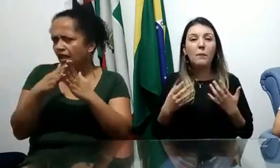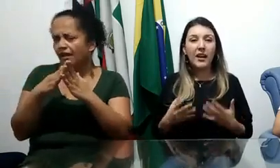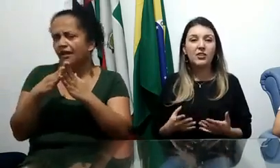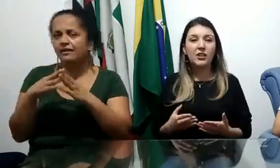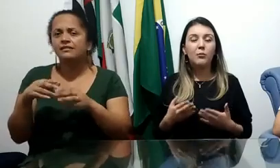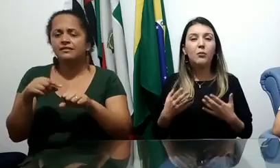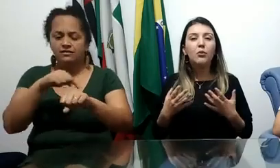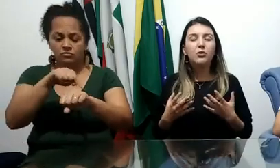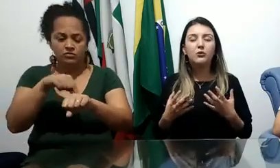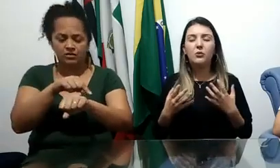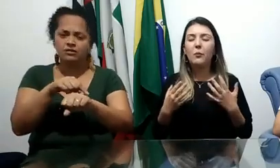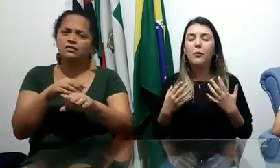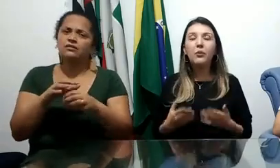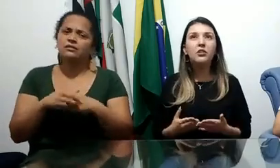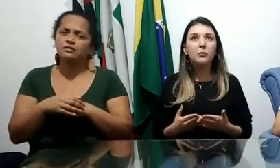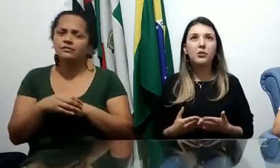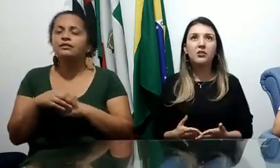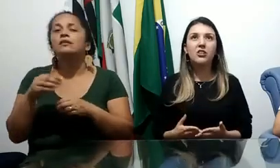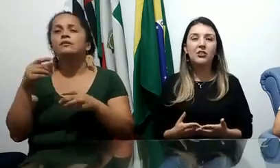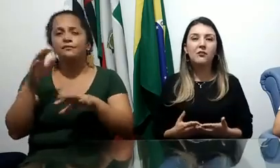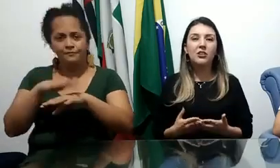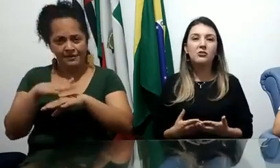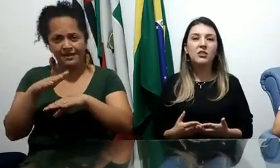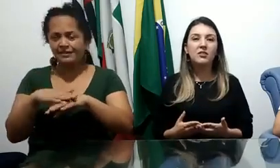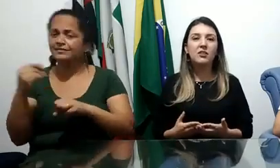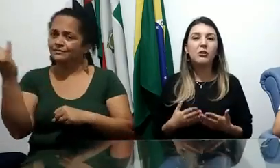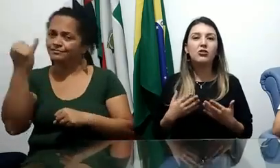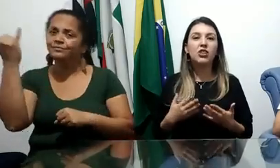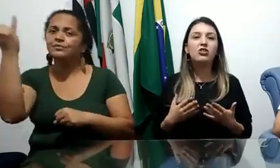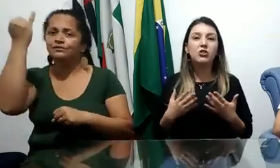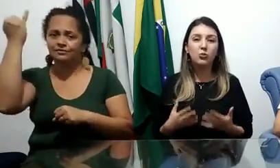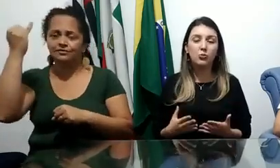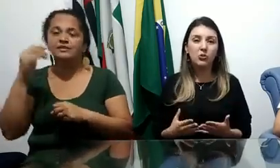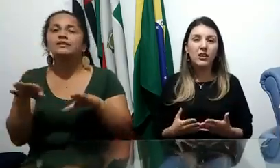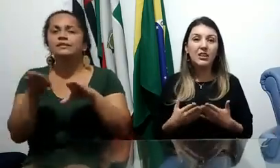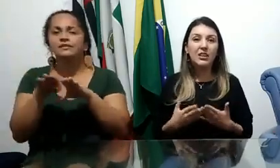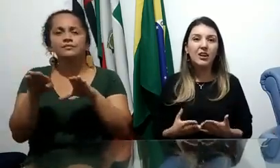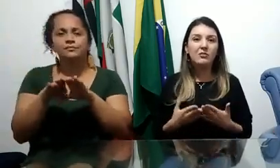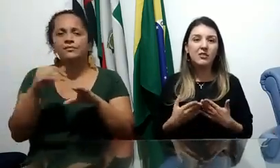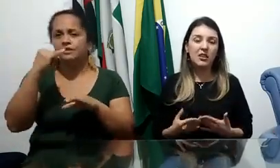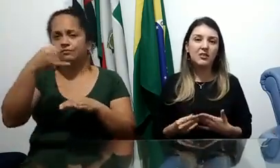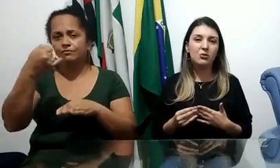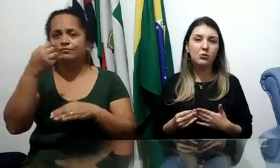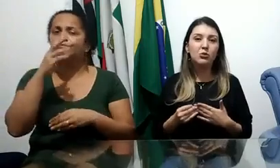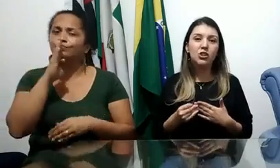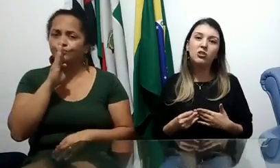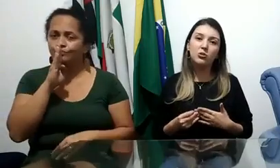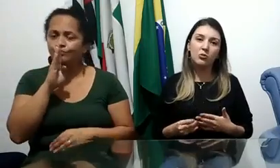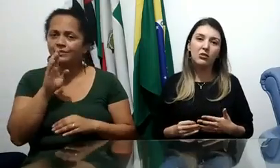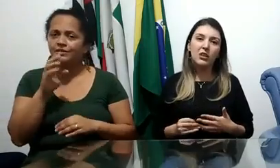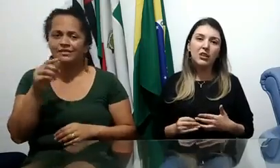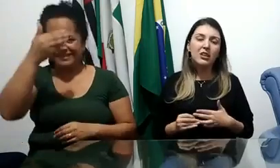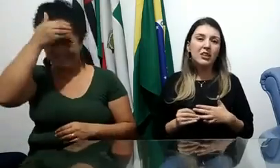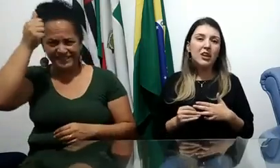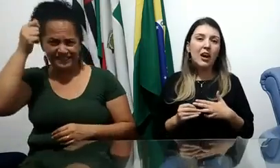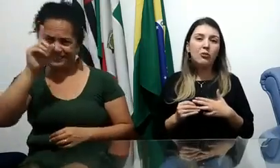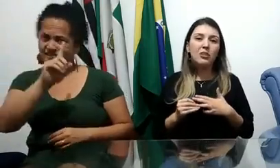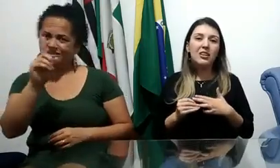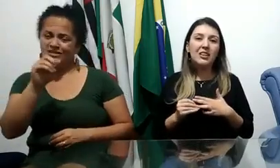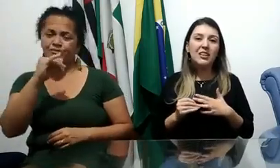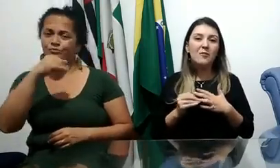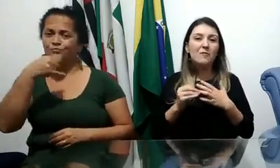uma prática muito, muito importante na vida de um cristão é o jejum. Não esqueçam do jejum.